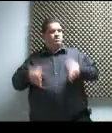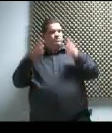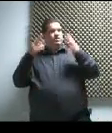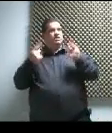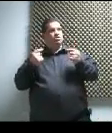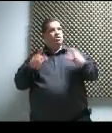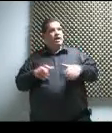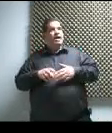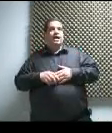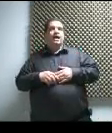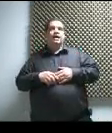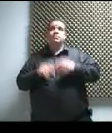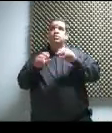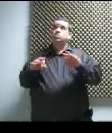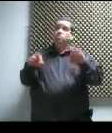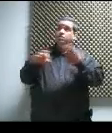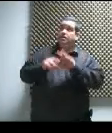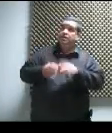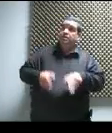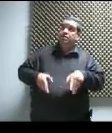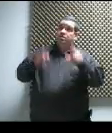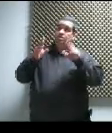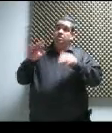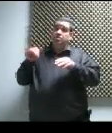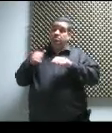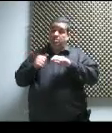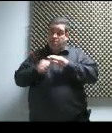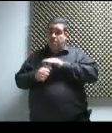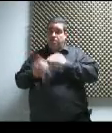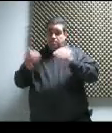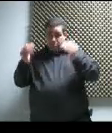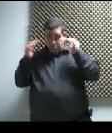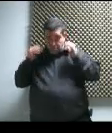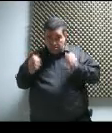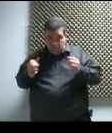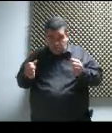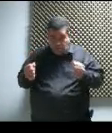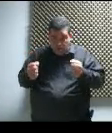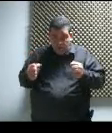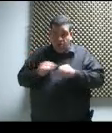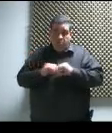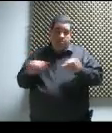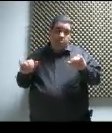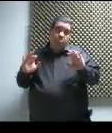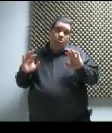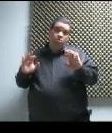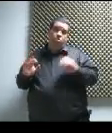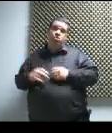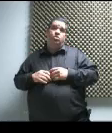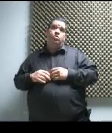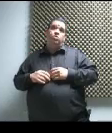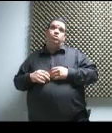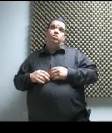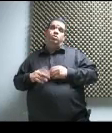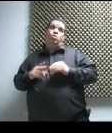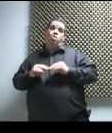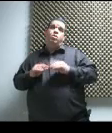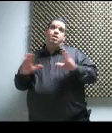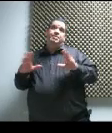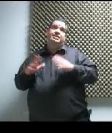Bueno, lo importante de estar en un condominio es también agacharse, cubrirse y sujetarse. lo mismo siempre. Y obviamente